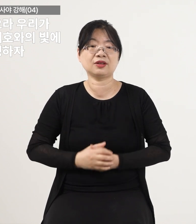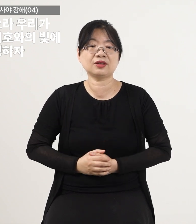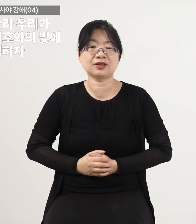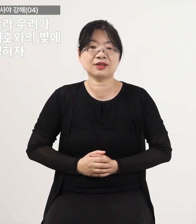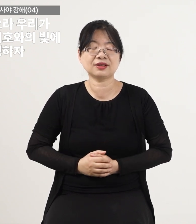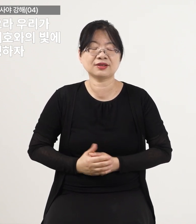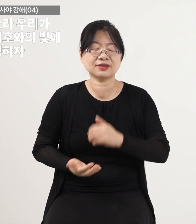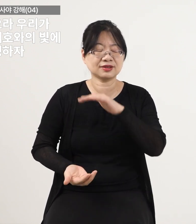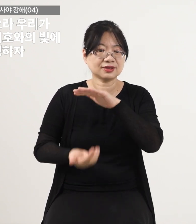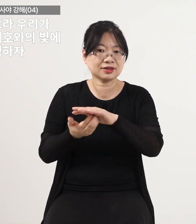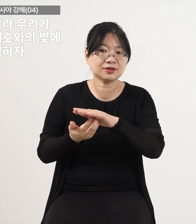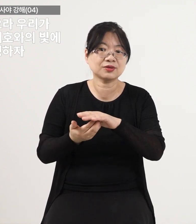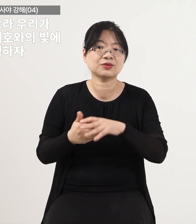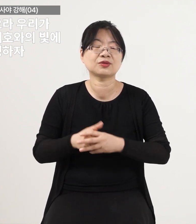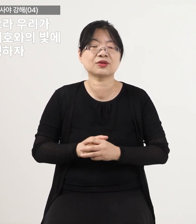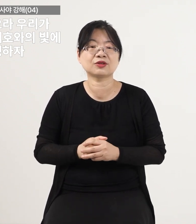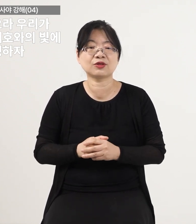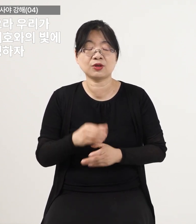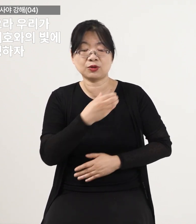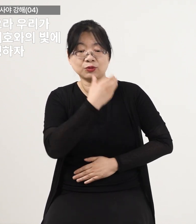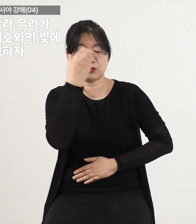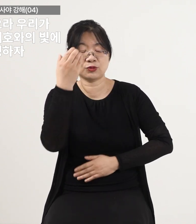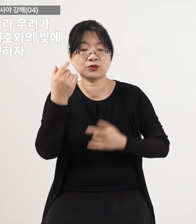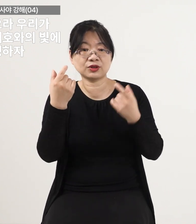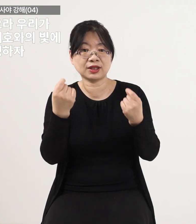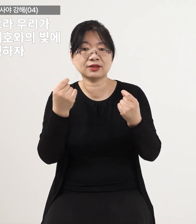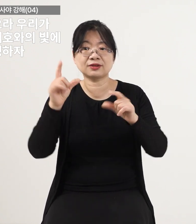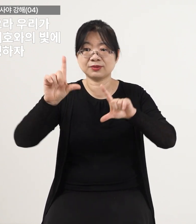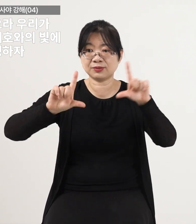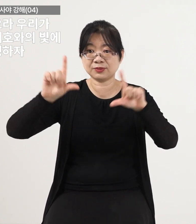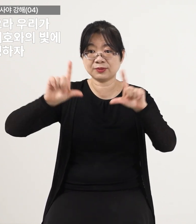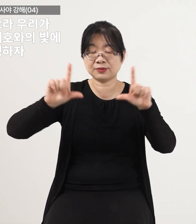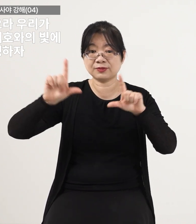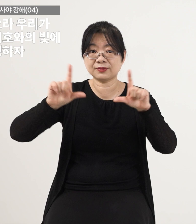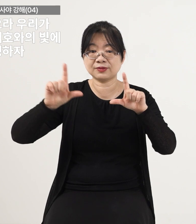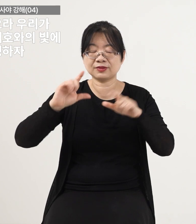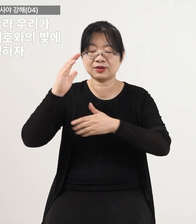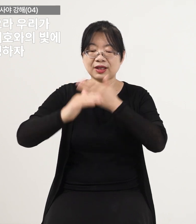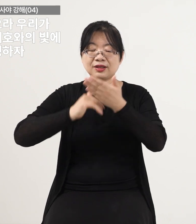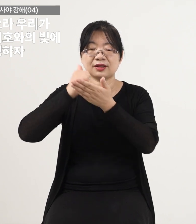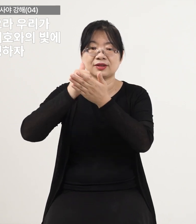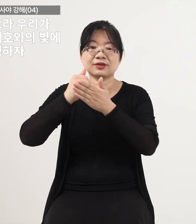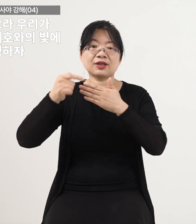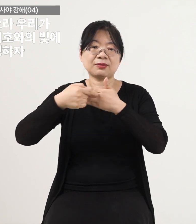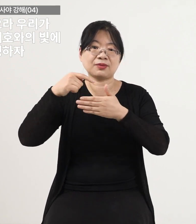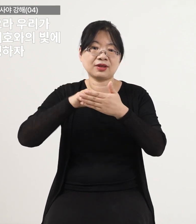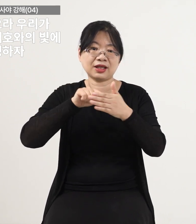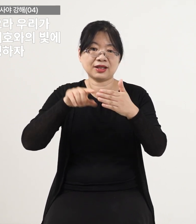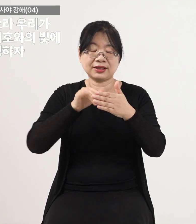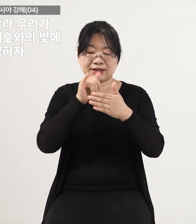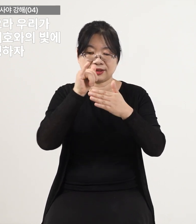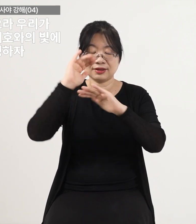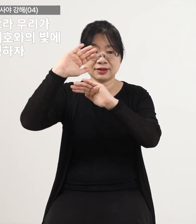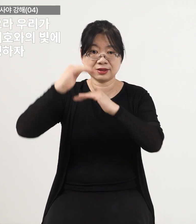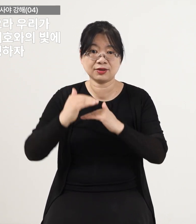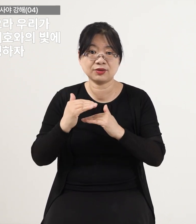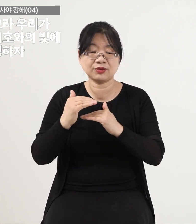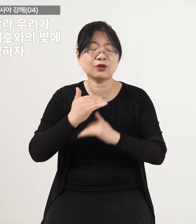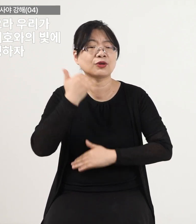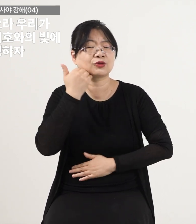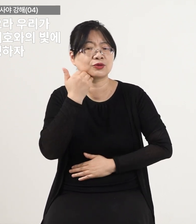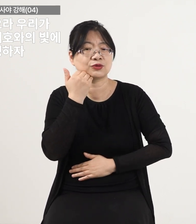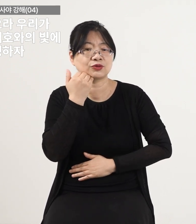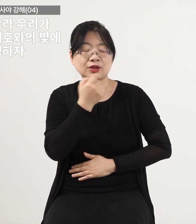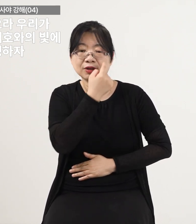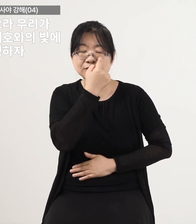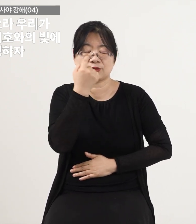이 기막힌 꿈 같은 장면을 하나님의 마음에 있는 내용을 누구의